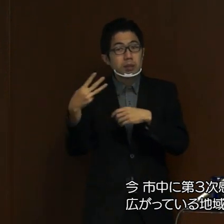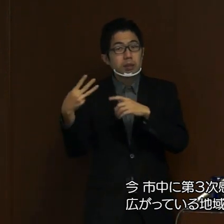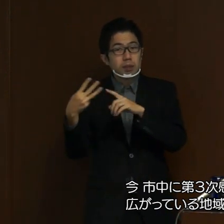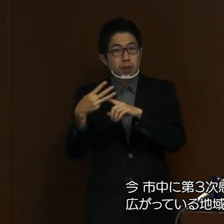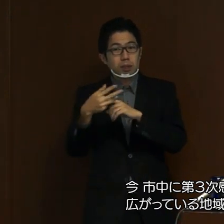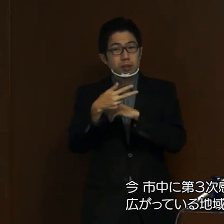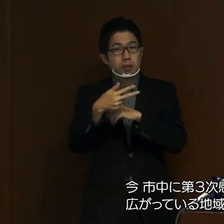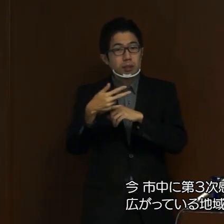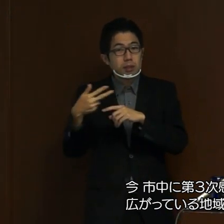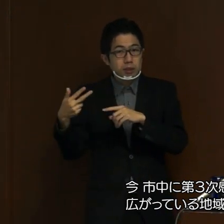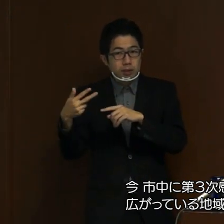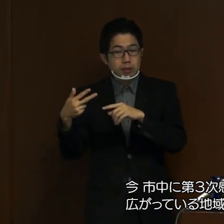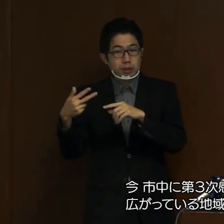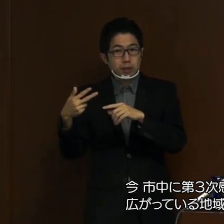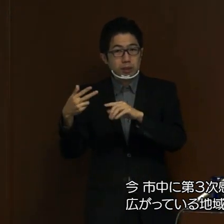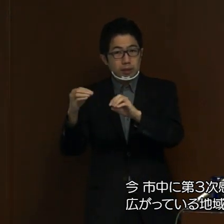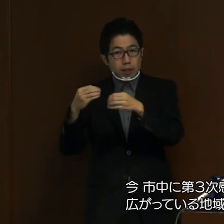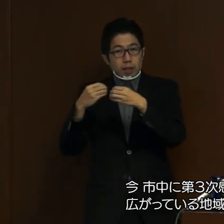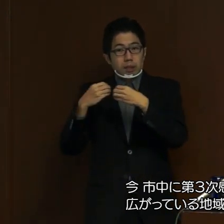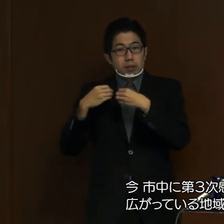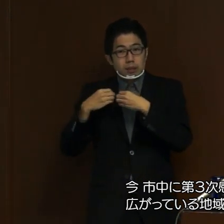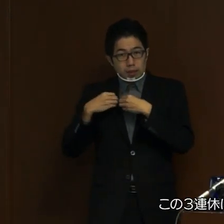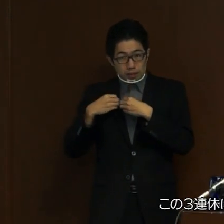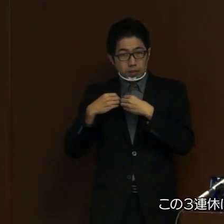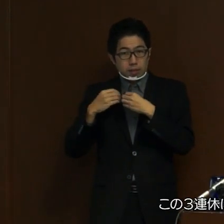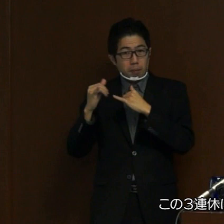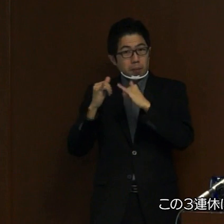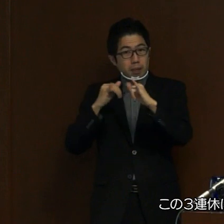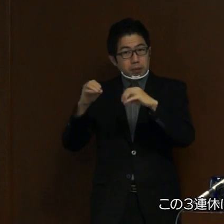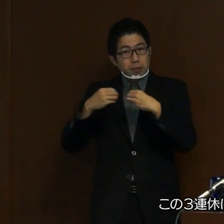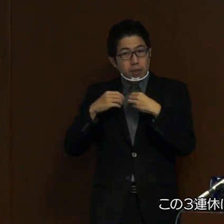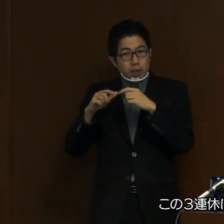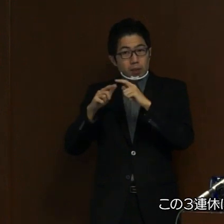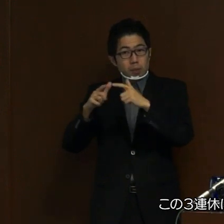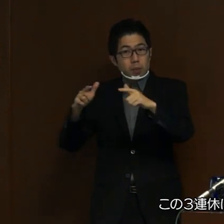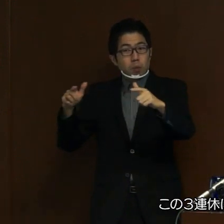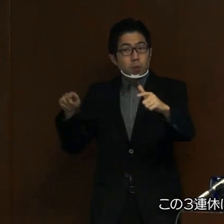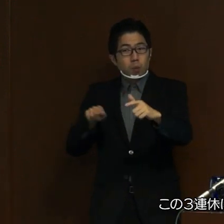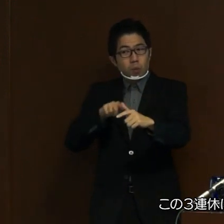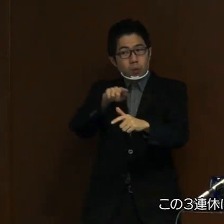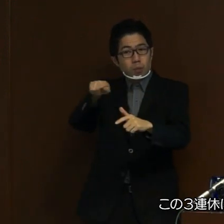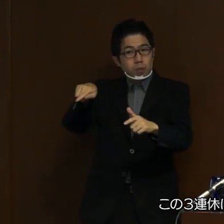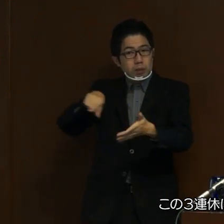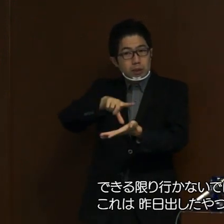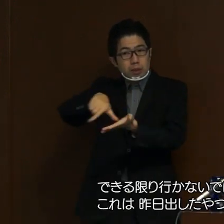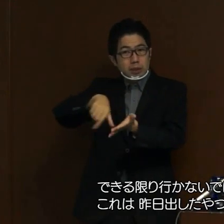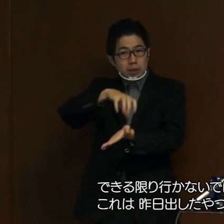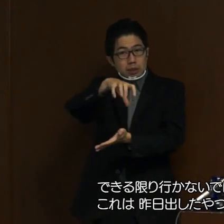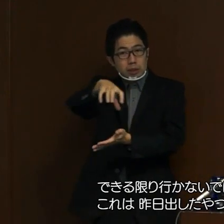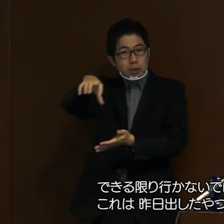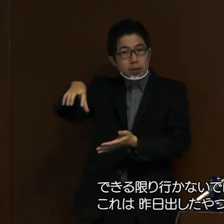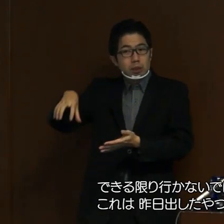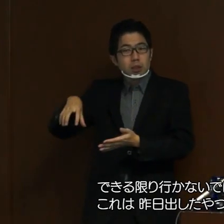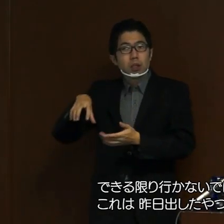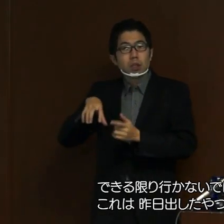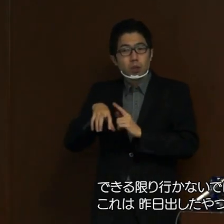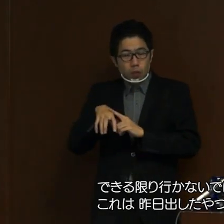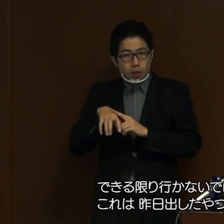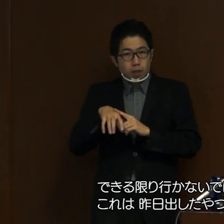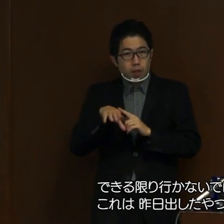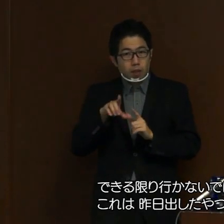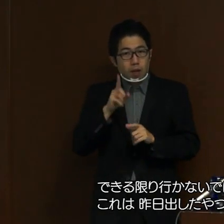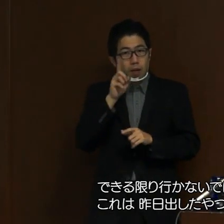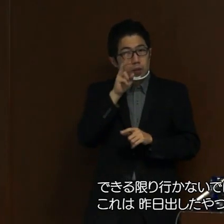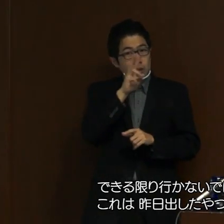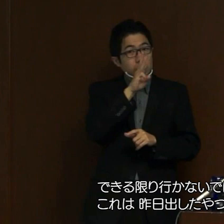広がっている地域ということに対しては、この3連休についてはできる限り、行